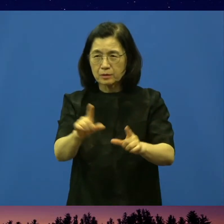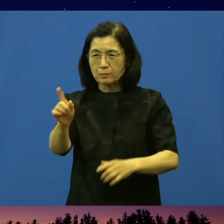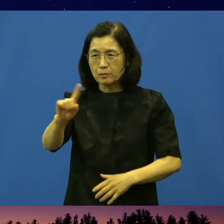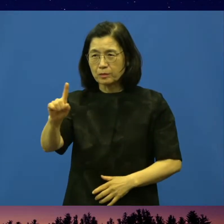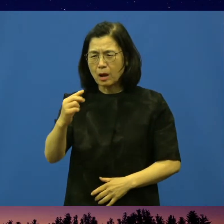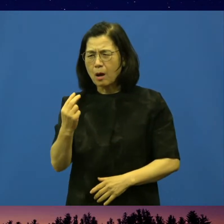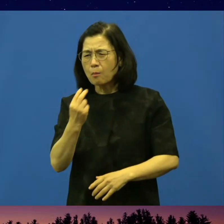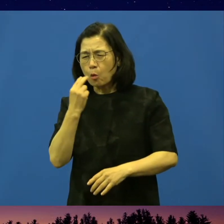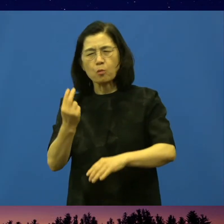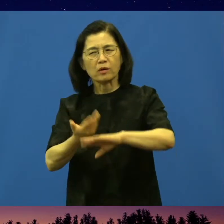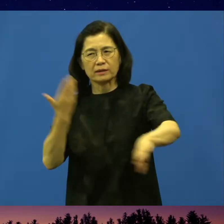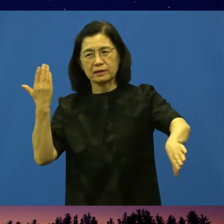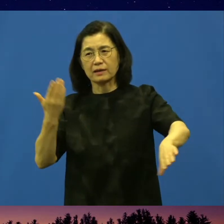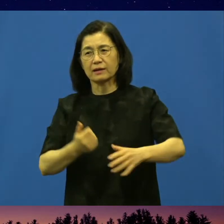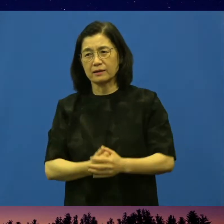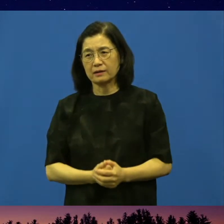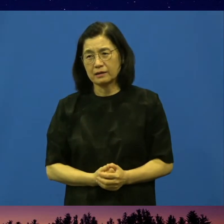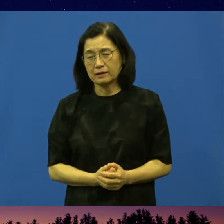전혀 달라.